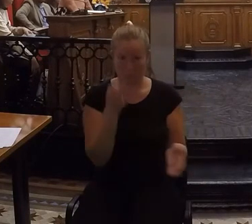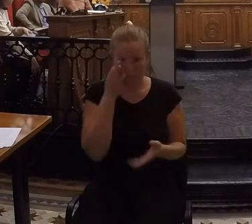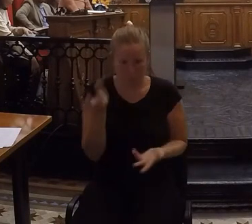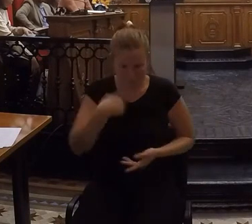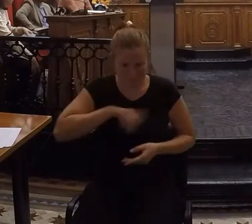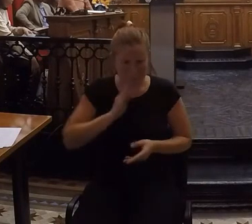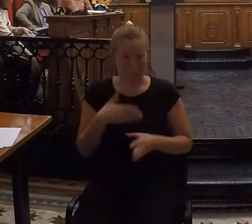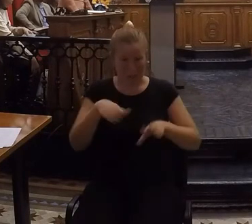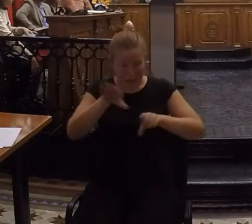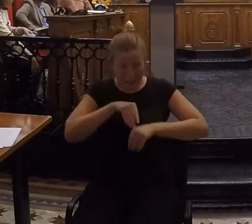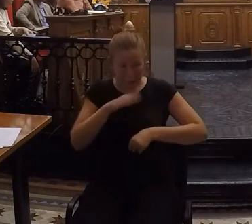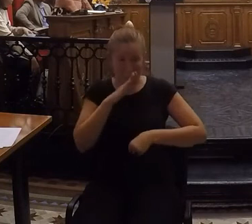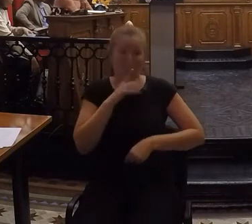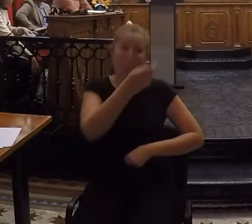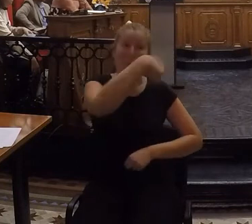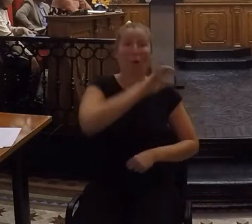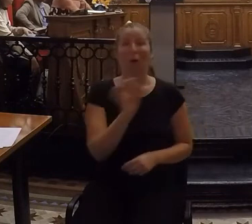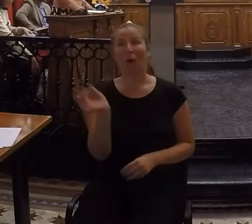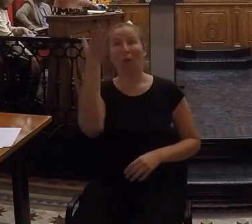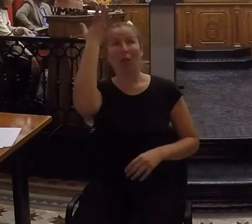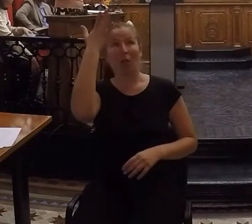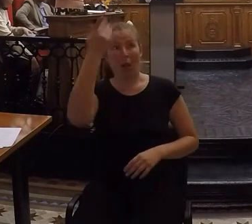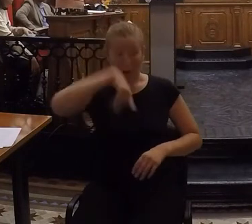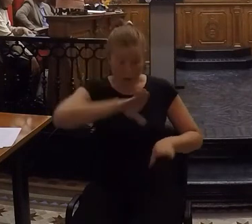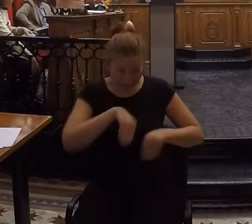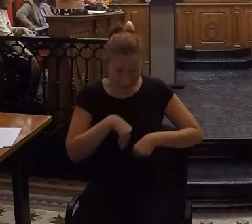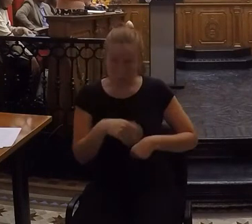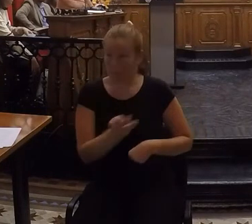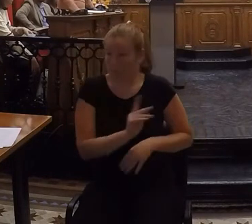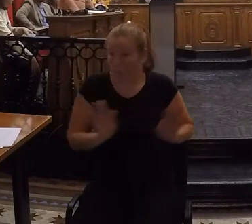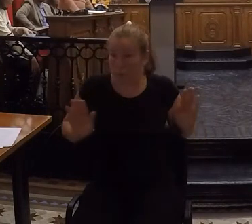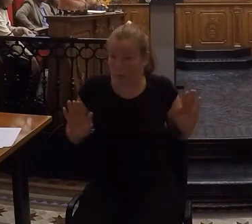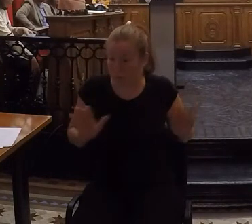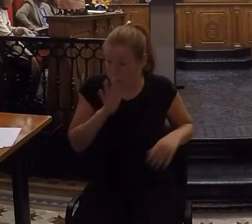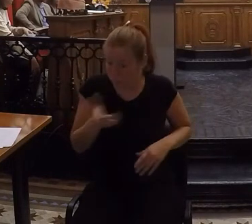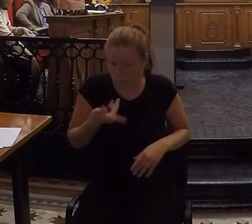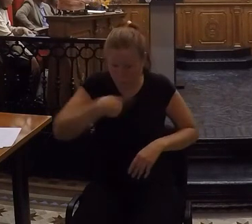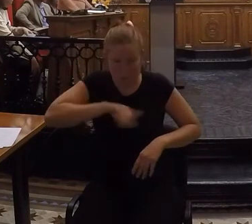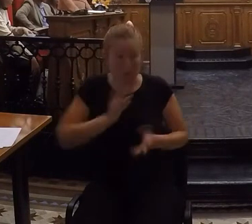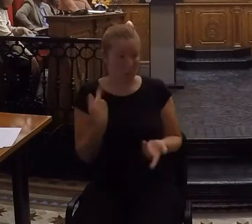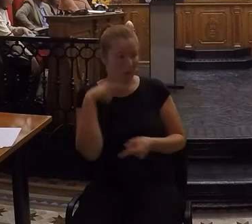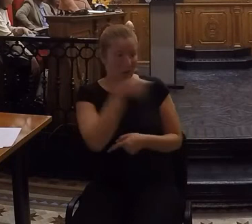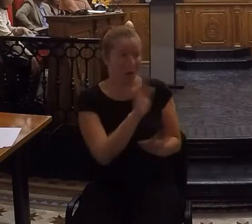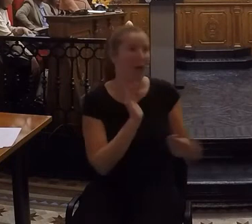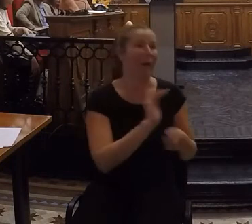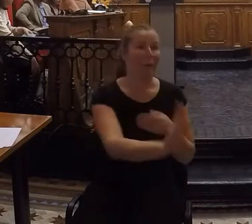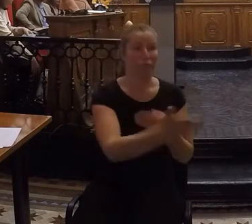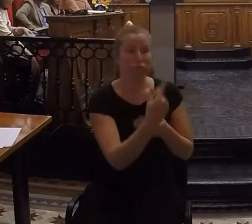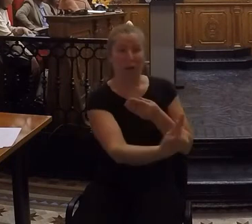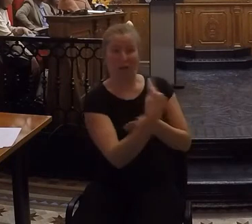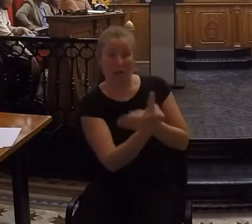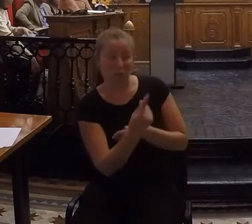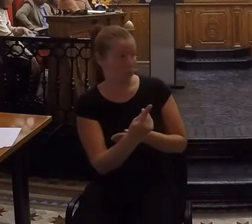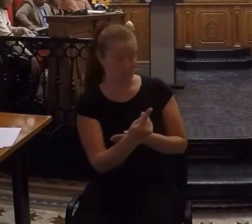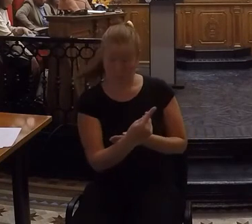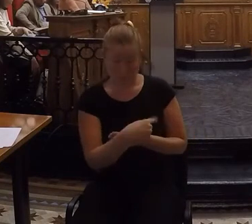ayuntamiento al antojo del Partido Popular en el Gobierno del Estado. Y como no vamos a atender a este tipo de cambios de criterio, porque nosotros